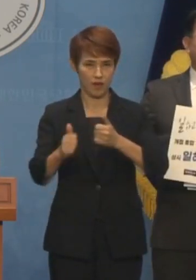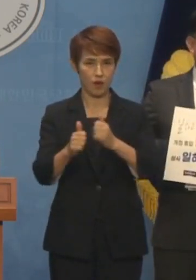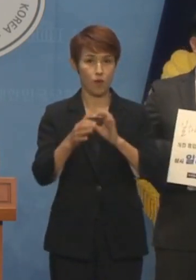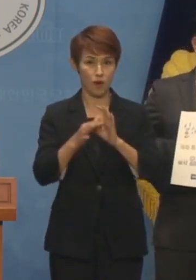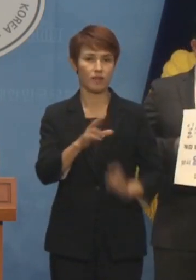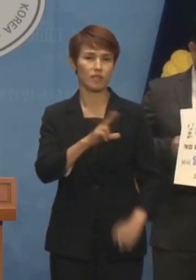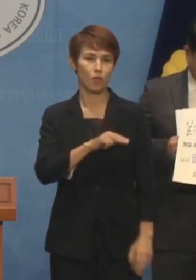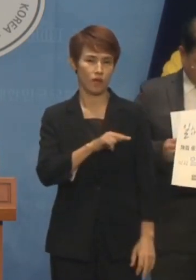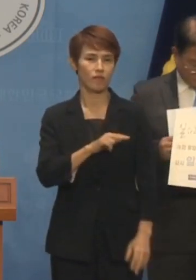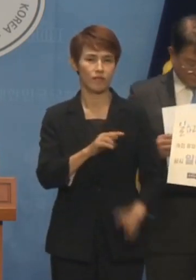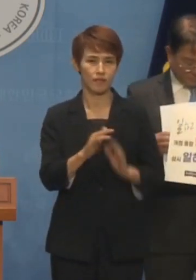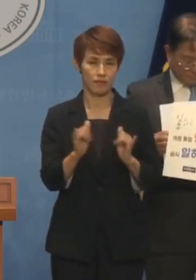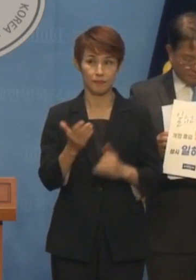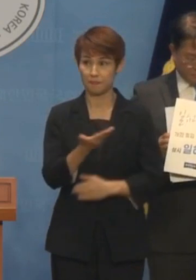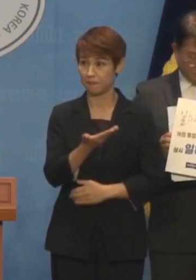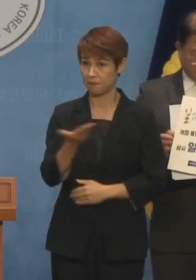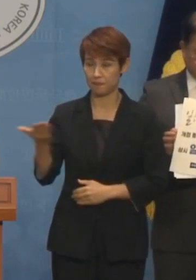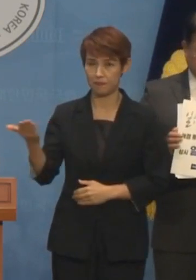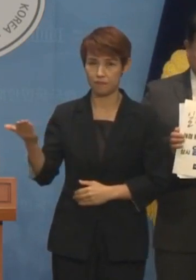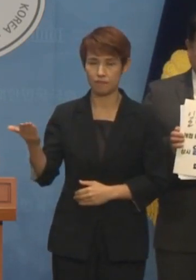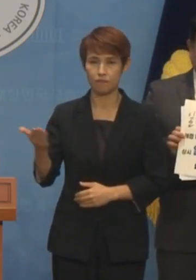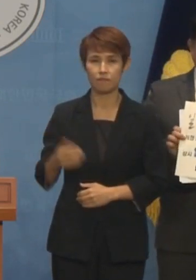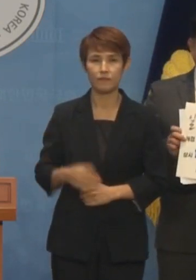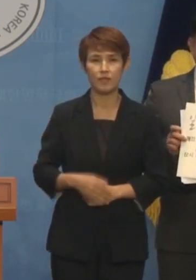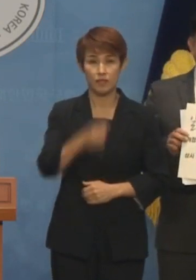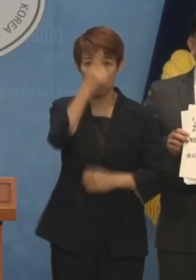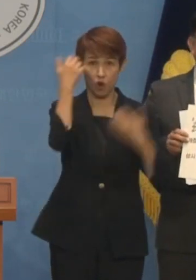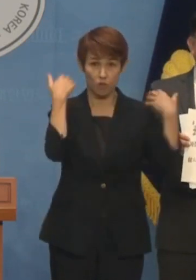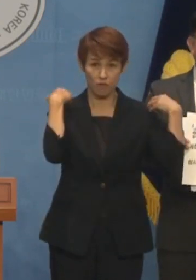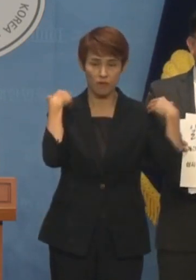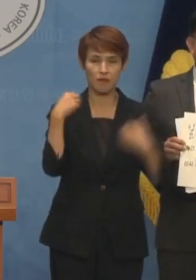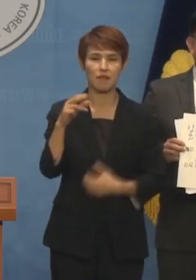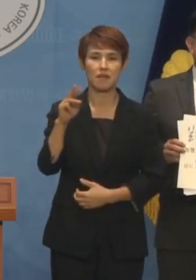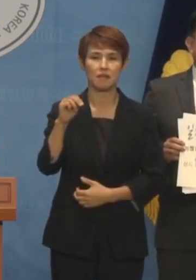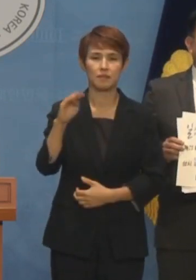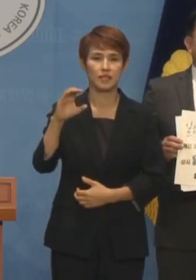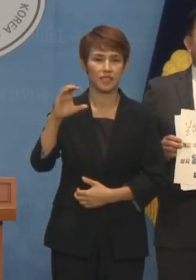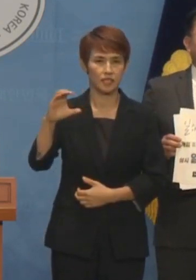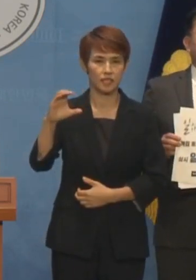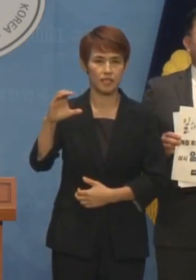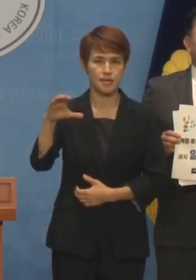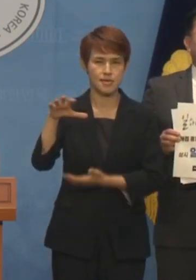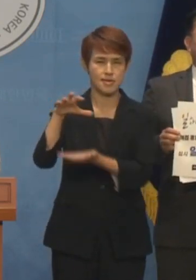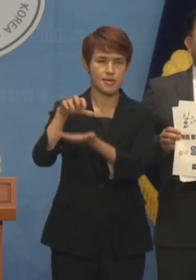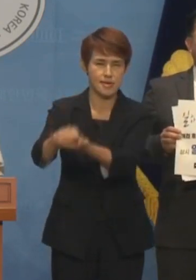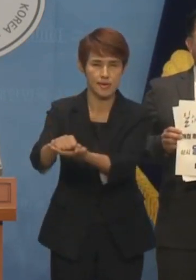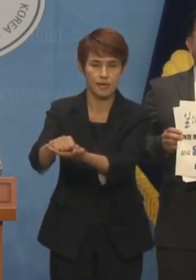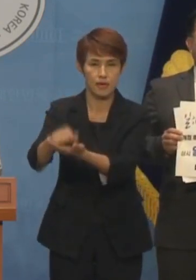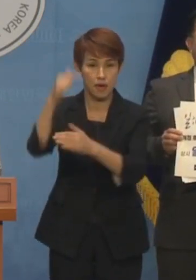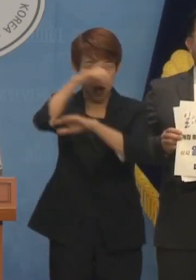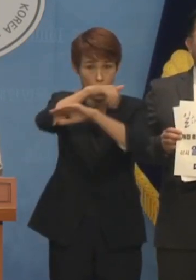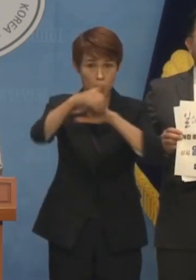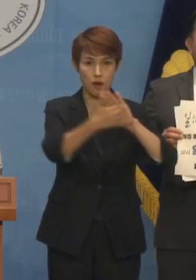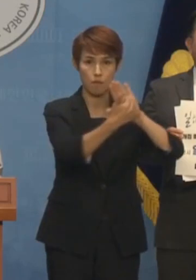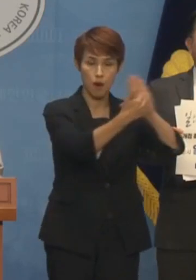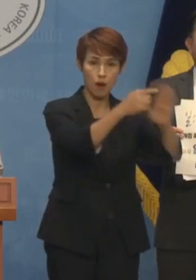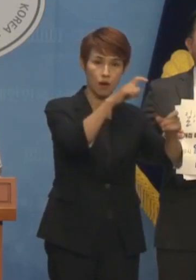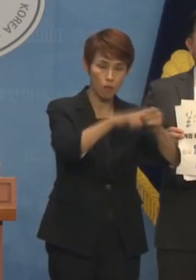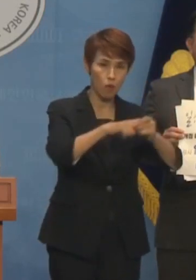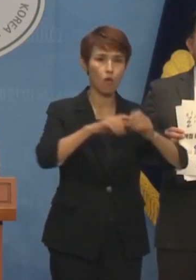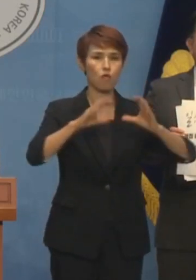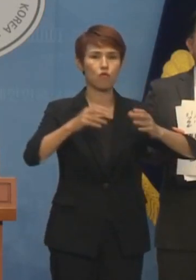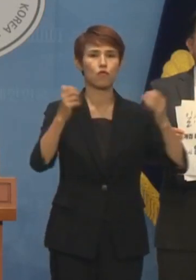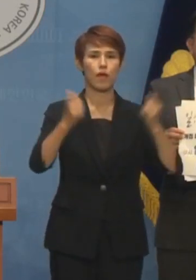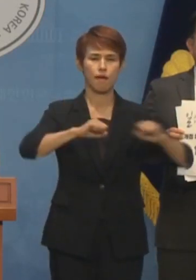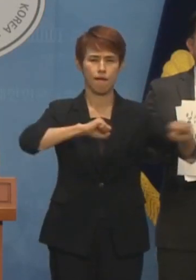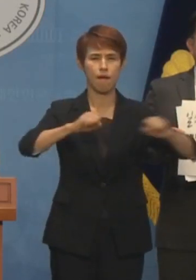특히 MBC 장악의 계획을 최대한 막고자 국회가 해야 할 일을 해야